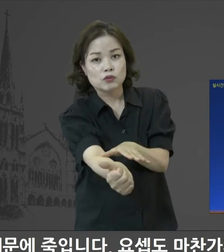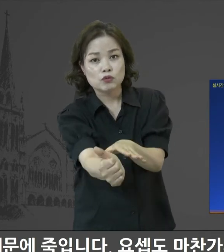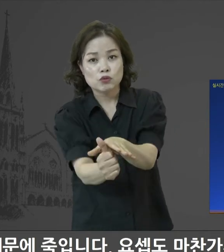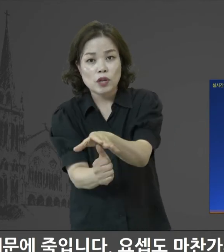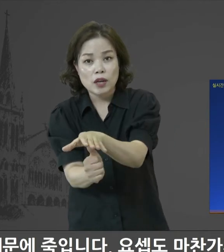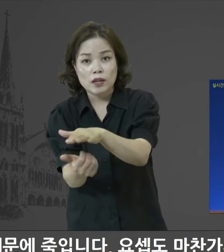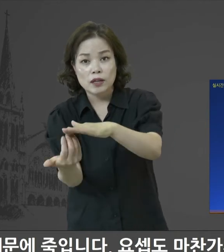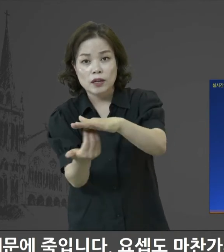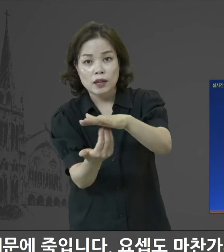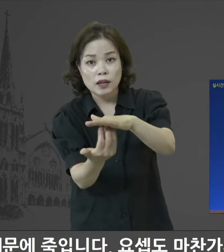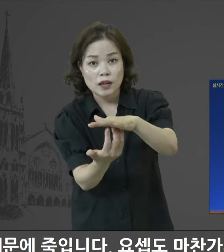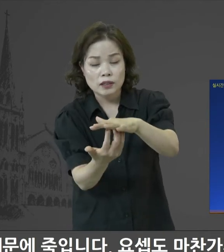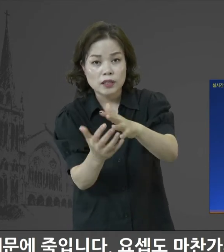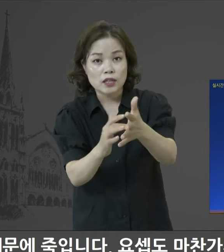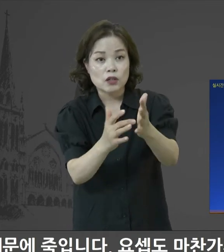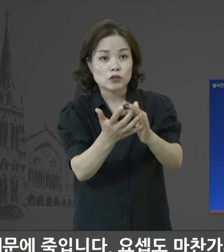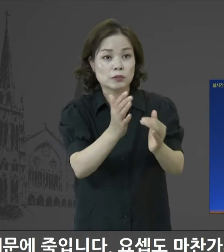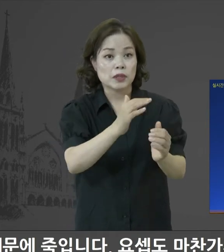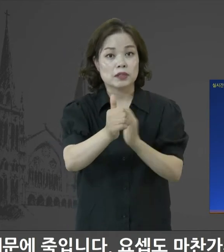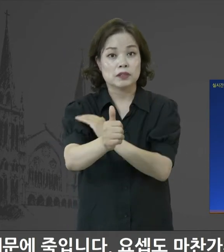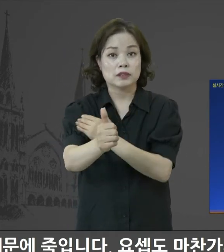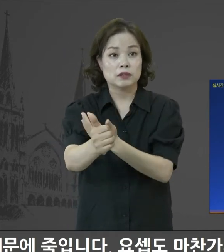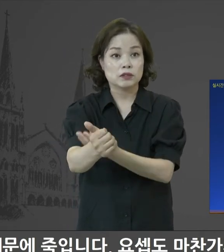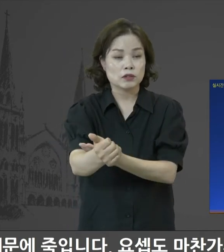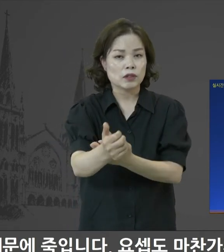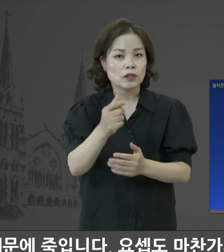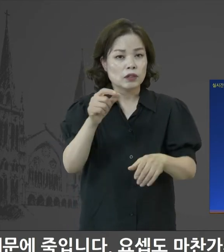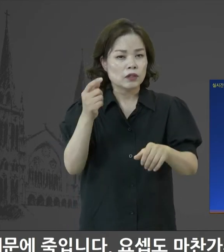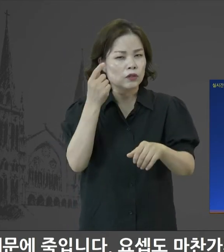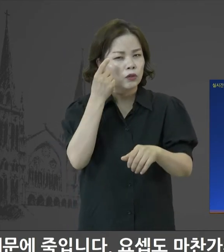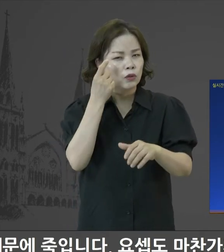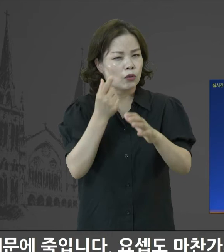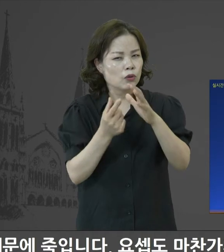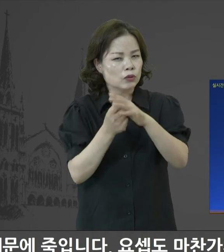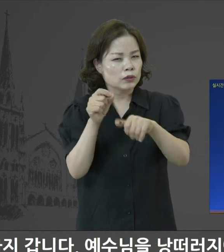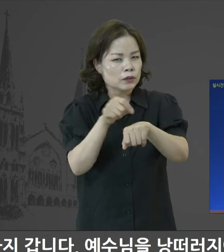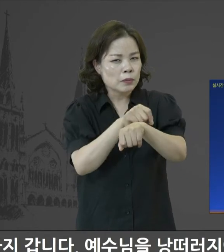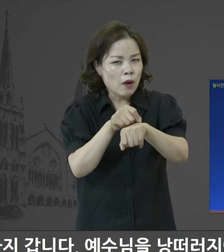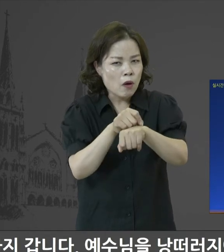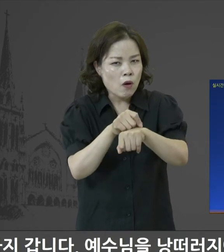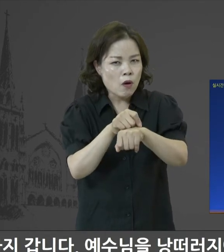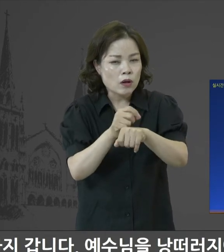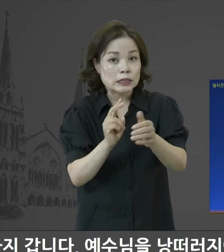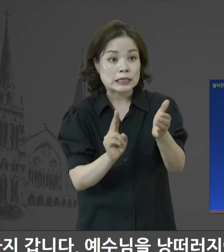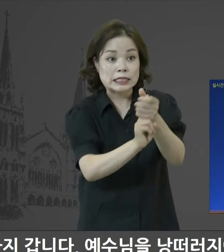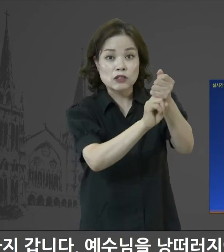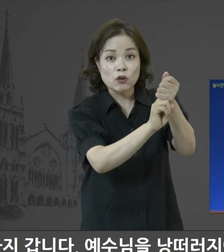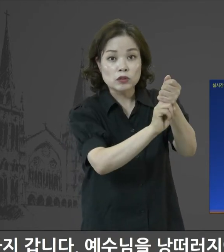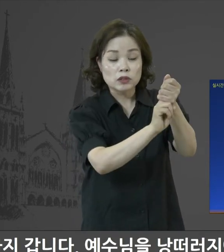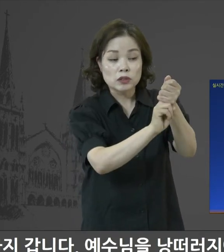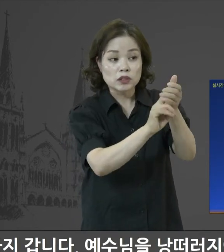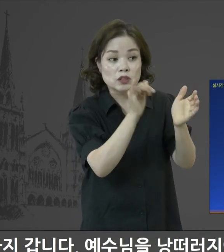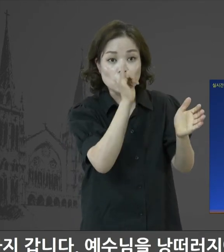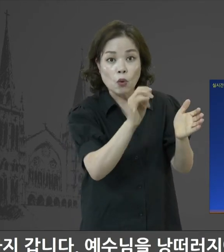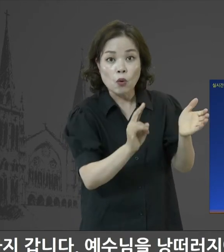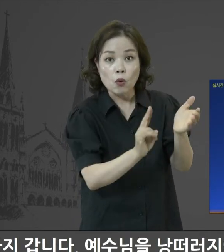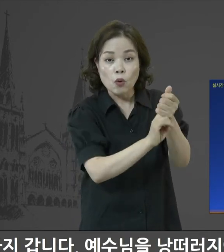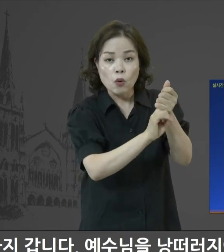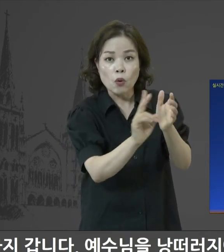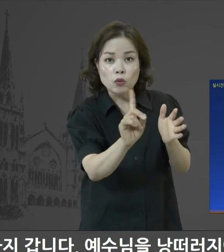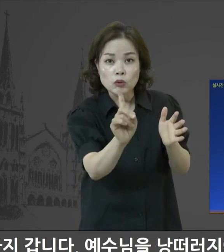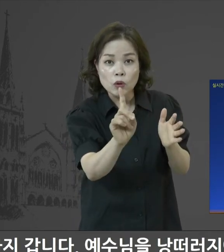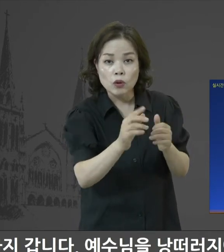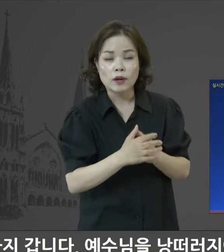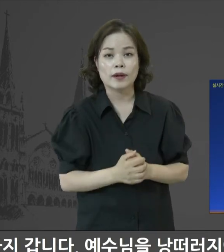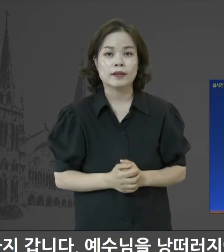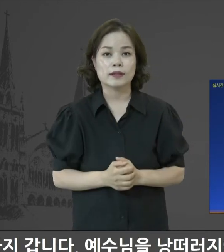이 순간에 예수님이 능력을 발휘하는데, 이건 정말 특이한 기적입니다. 이런 기적이 성경에 몇 번 나오지 않아요. 어떻게 돼